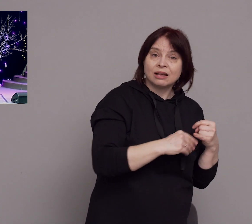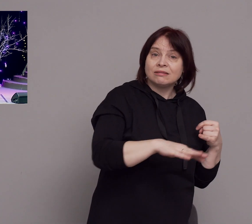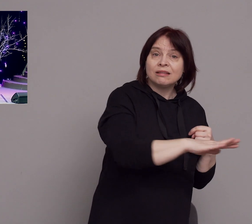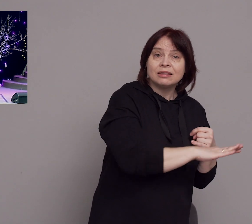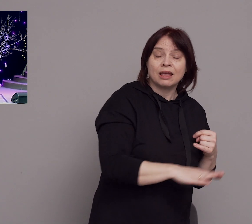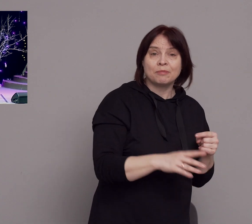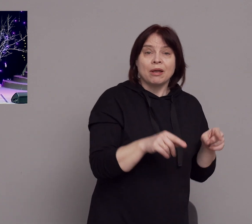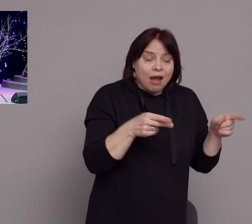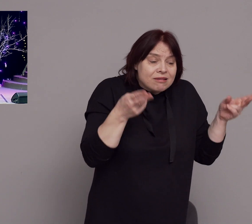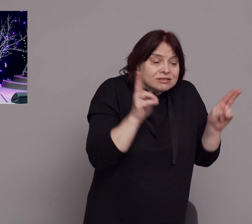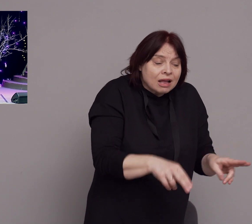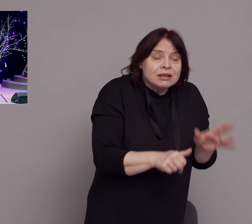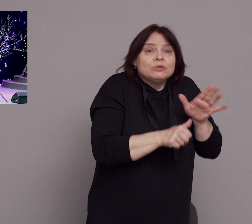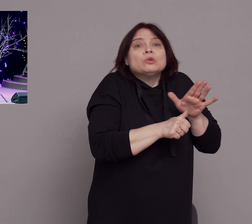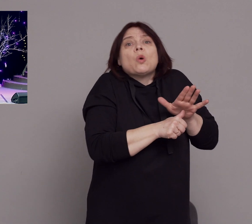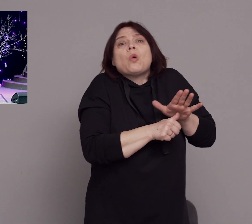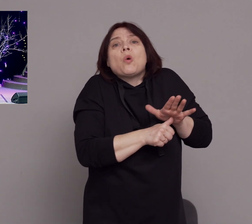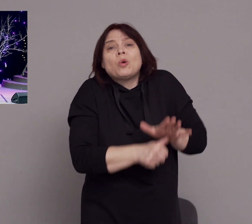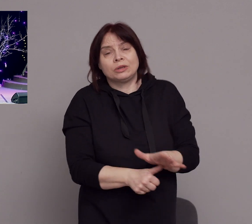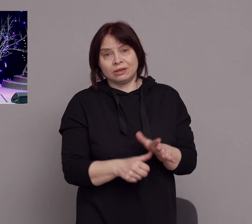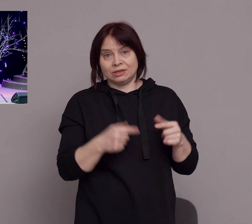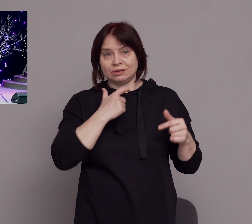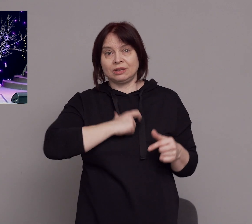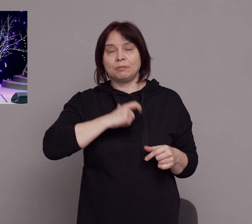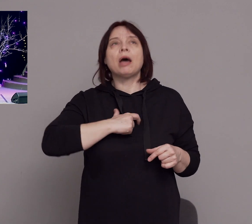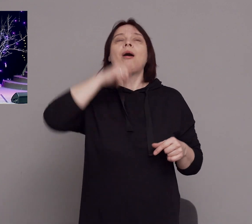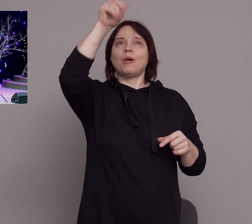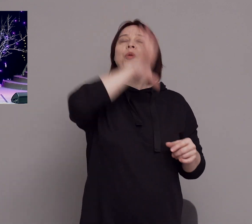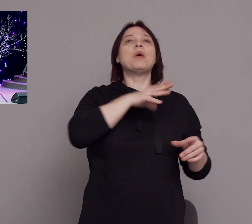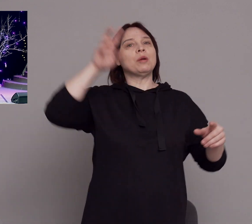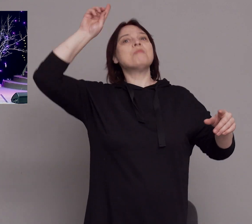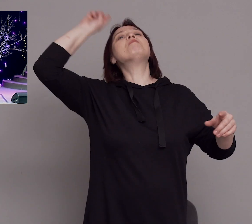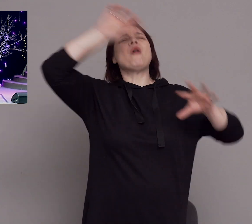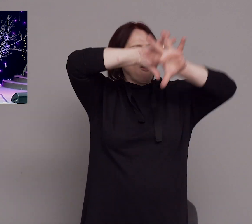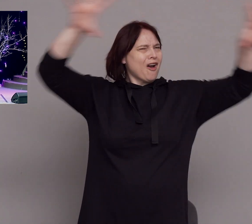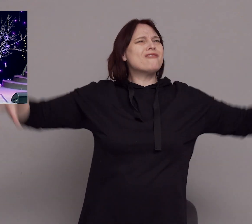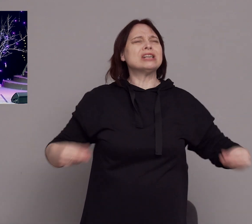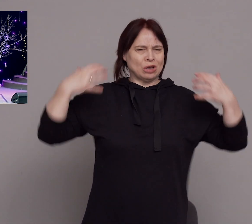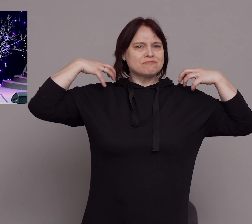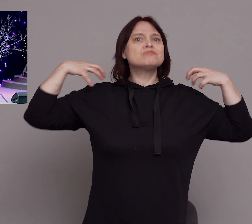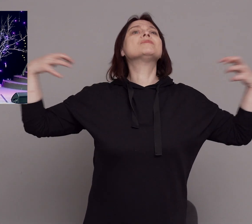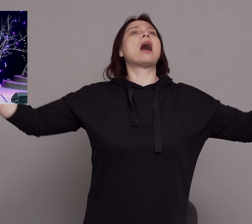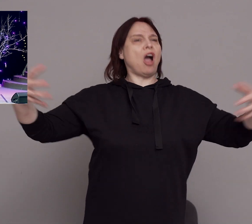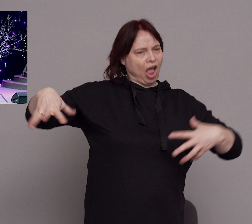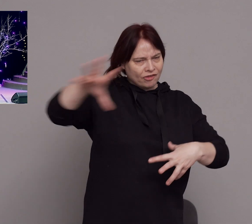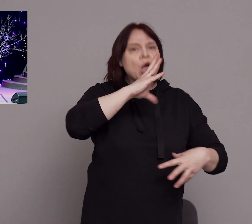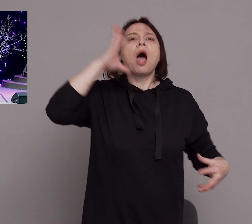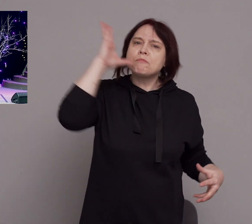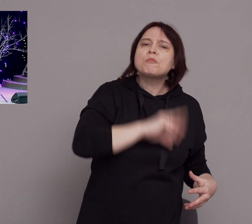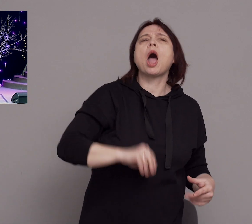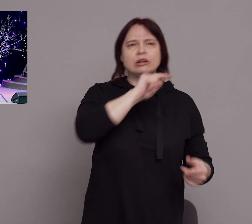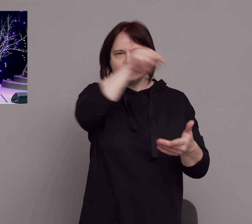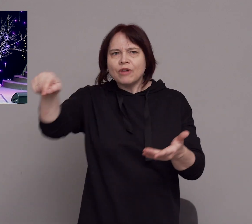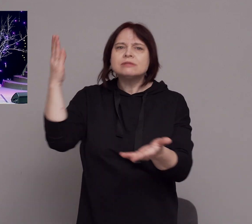себя самого, приняв образ раба, сделавшись подобным человеком и по виду став как человек».